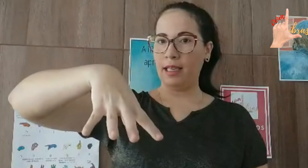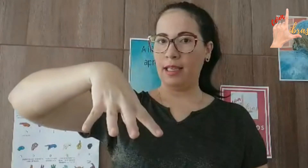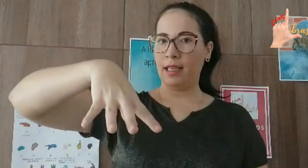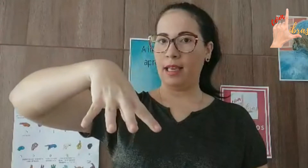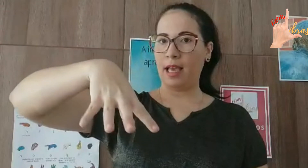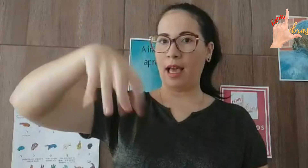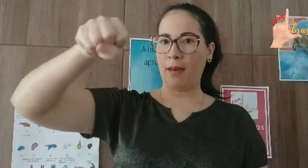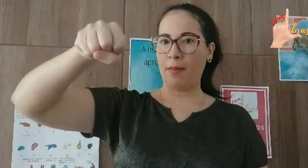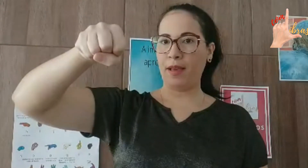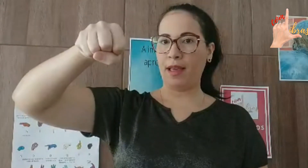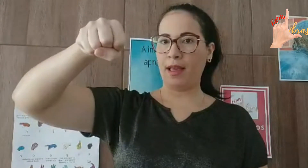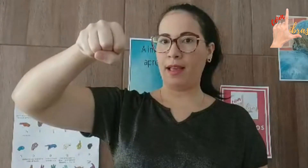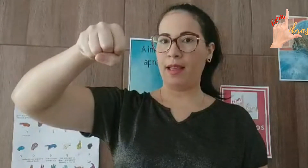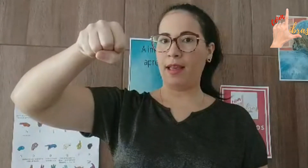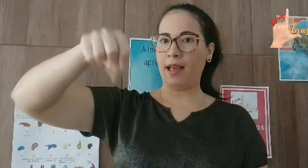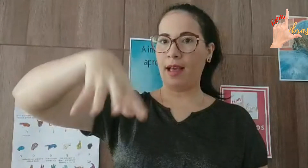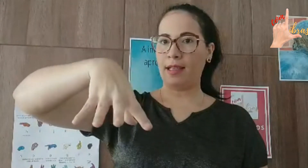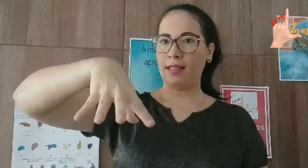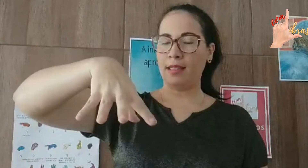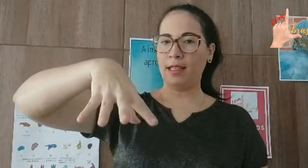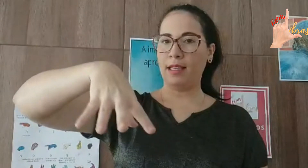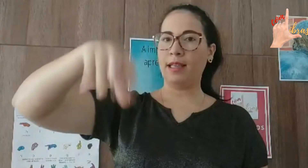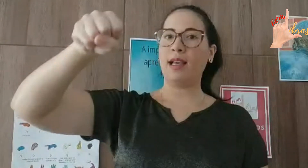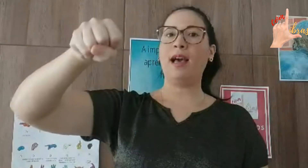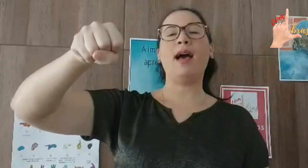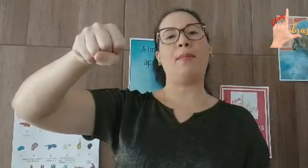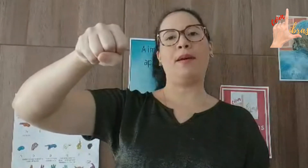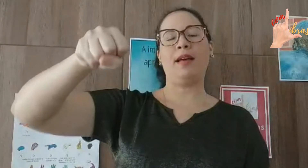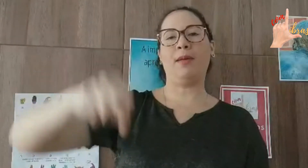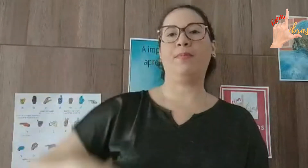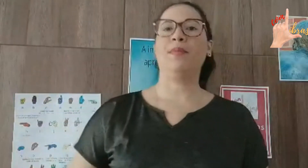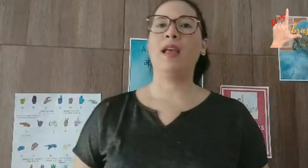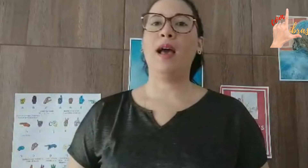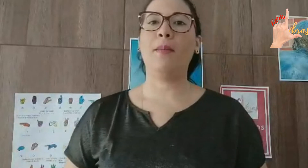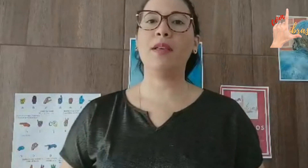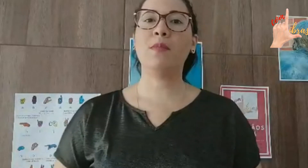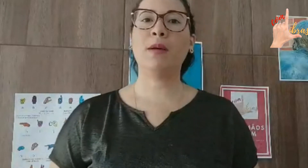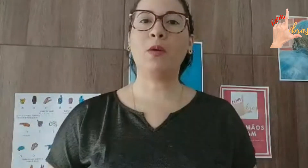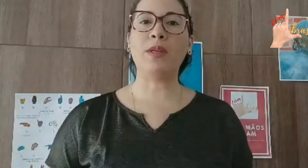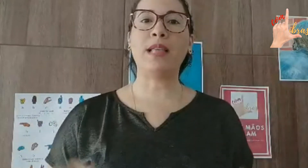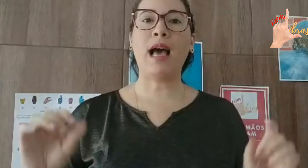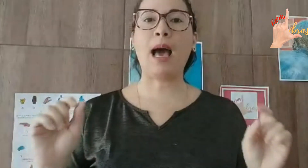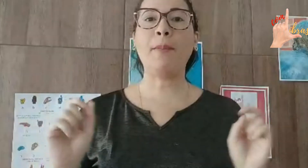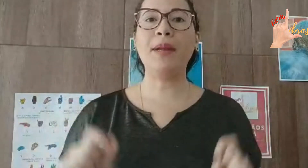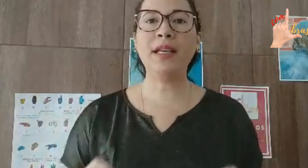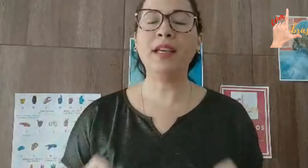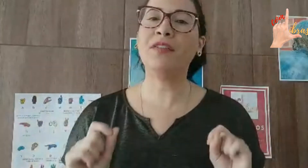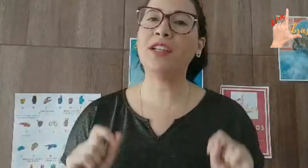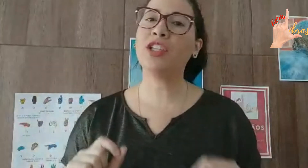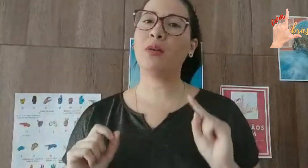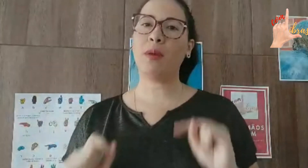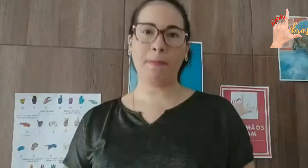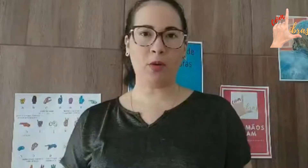Acender, apagar, acender, apagar. A mesma coisa, abrir e fechar uma